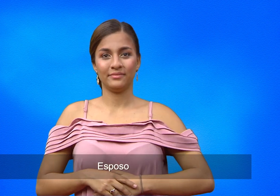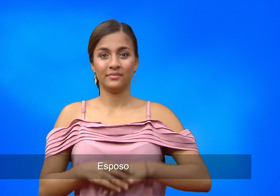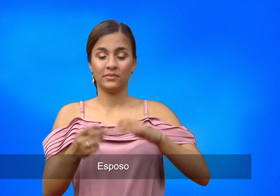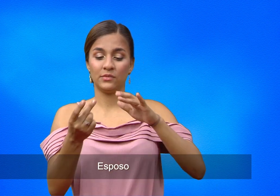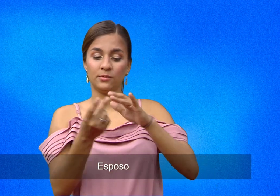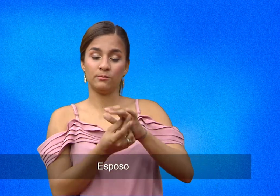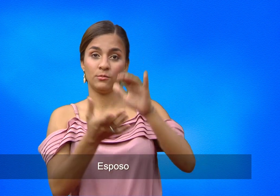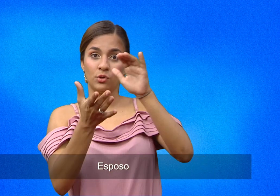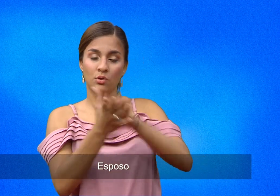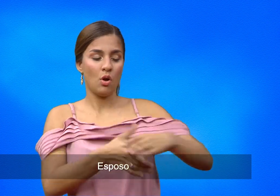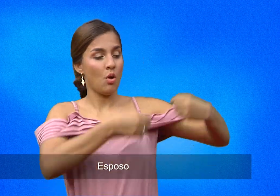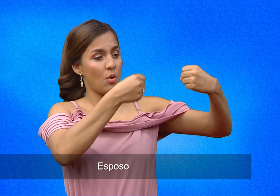esposo